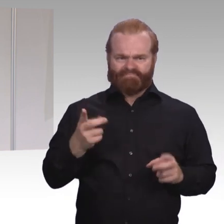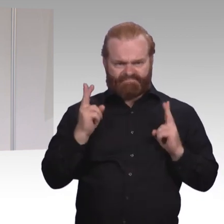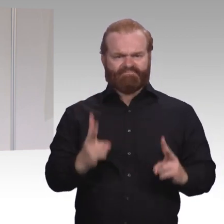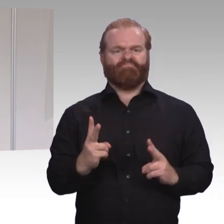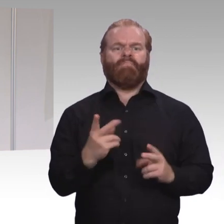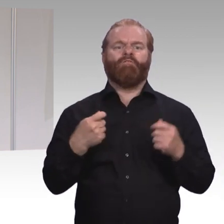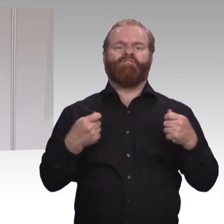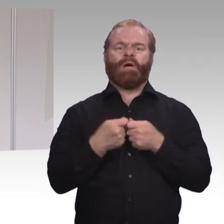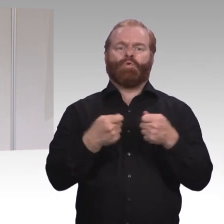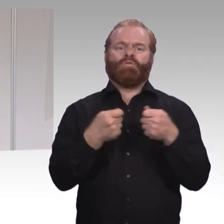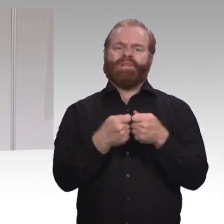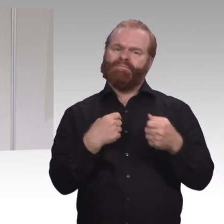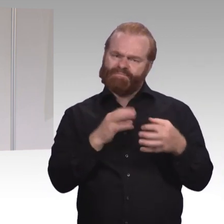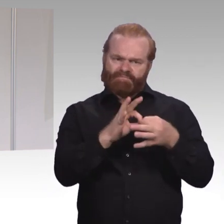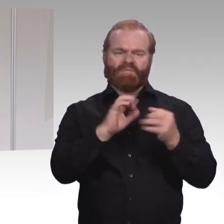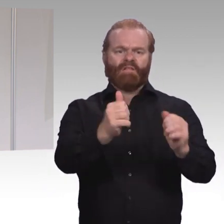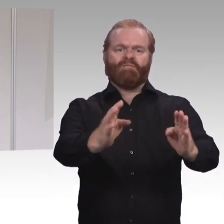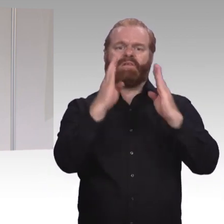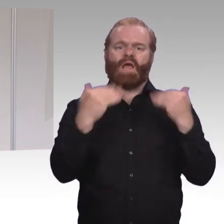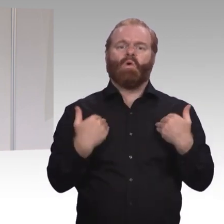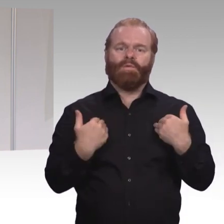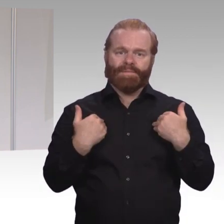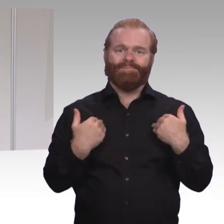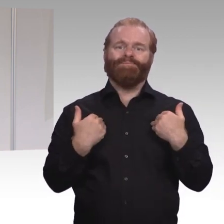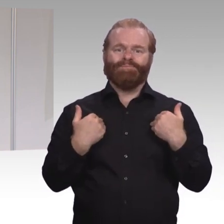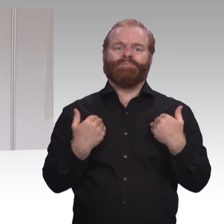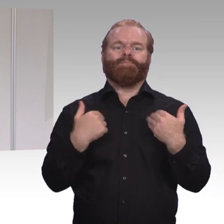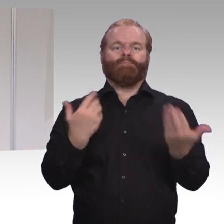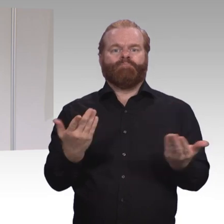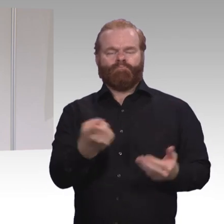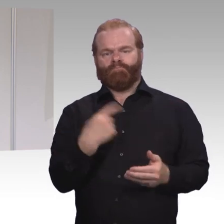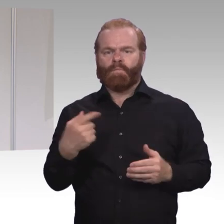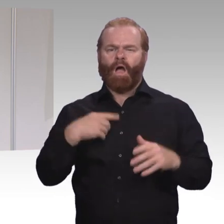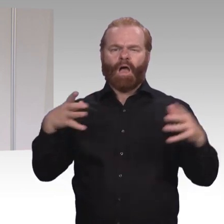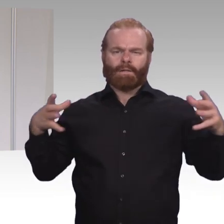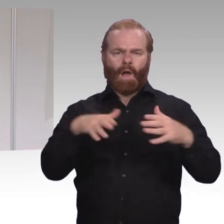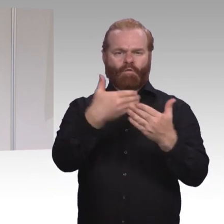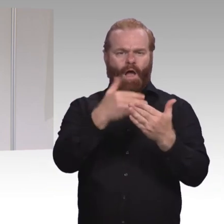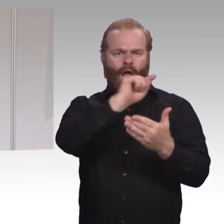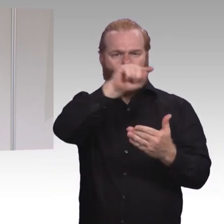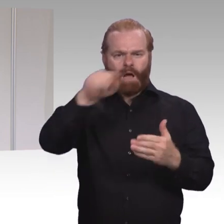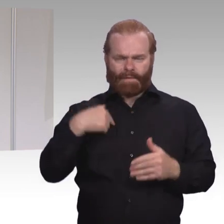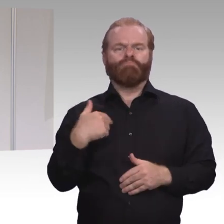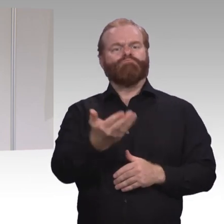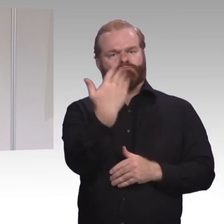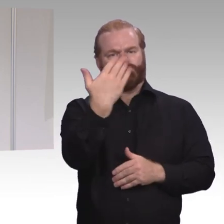ein Ziel, auf das sich alle Verbündeten wiederholt geeinigt haben, halte ich daher